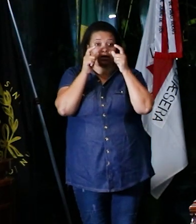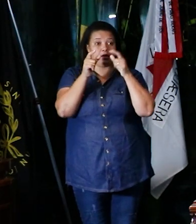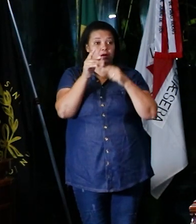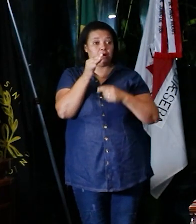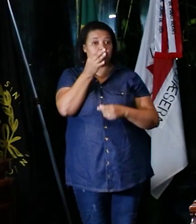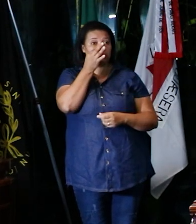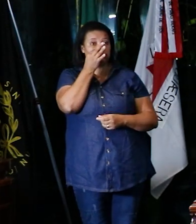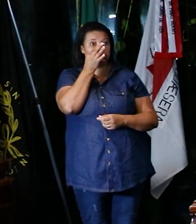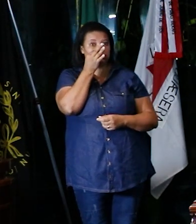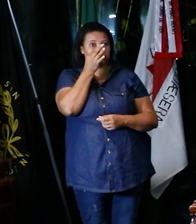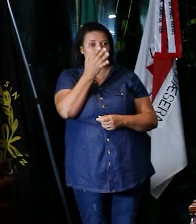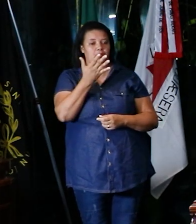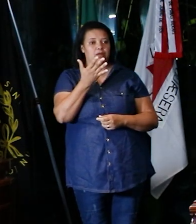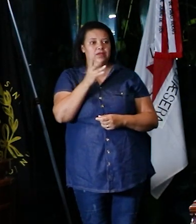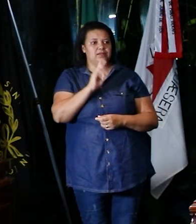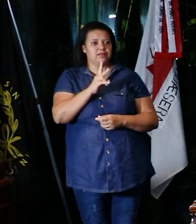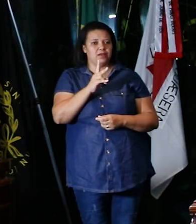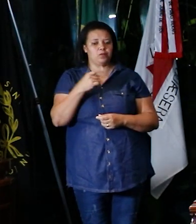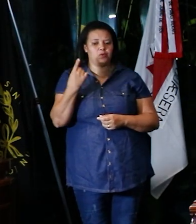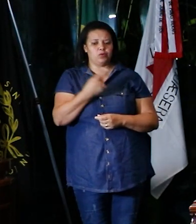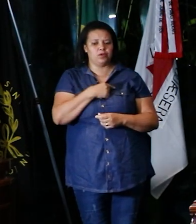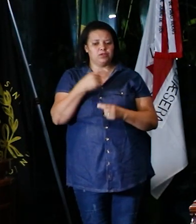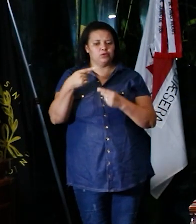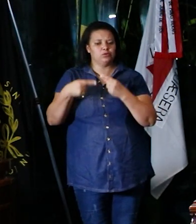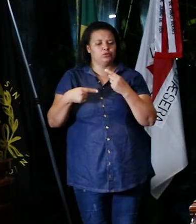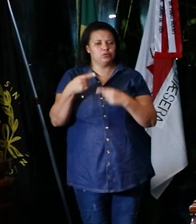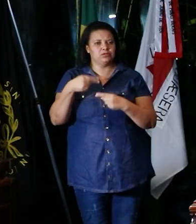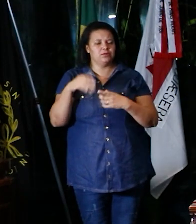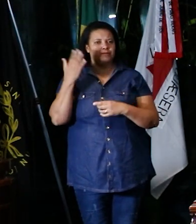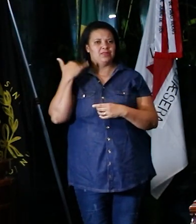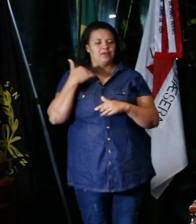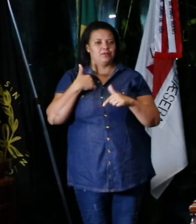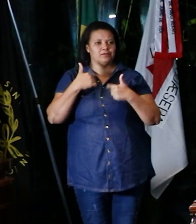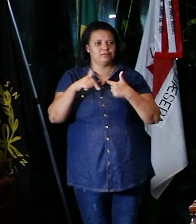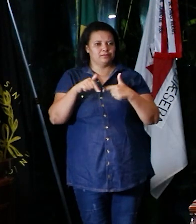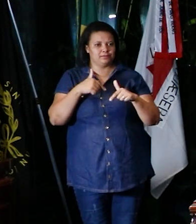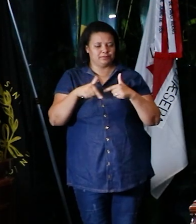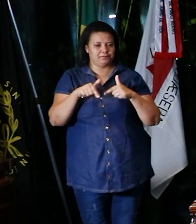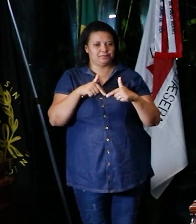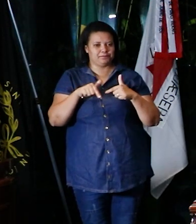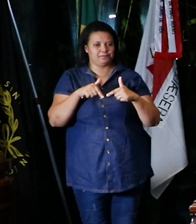gente sempre discutia quando eu trabalhava com